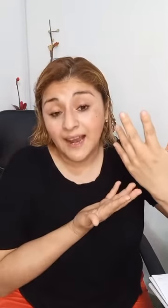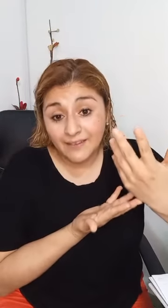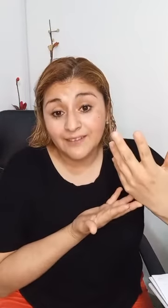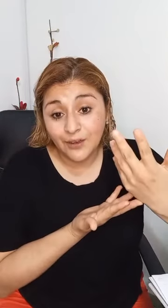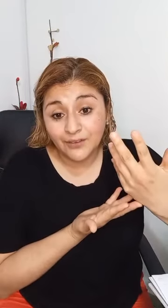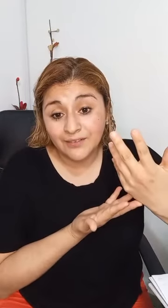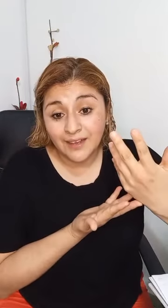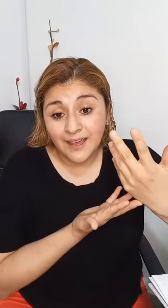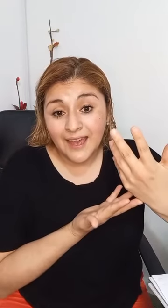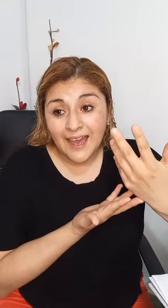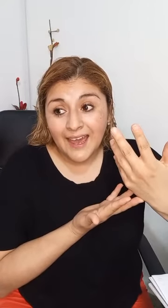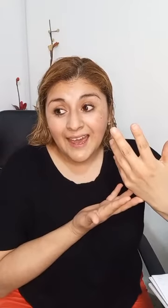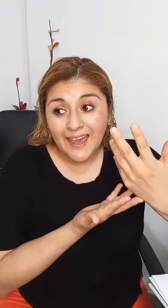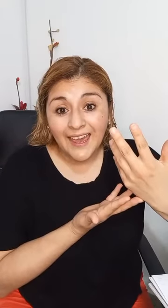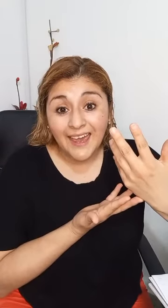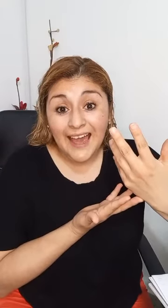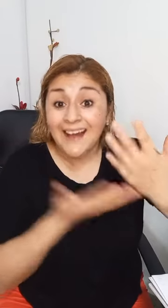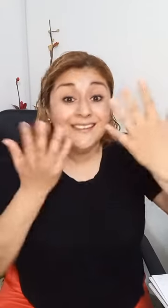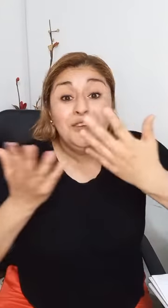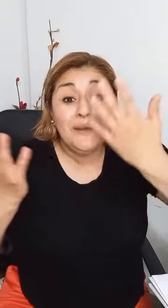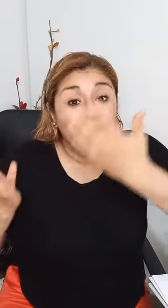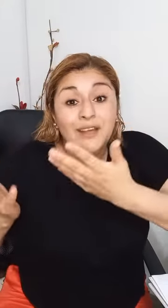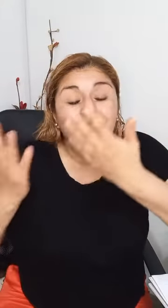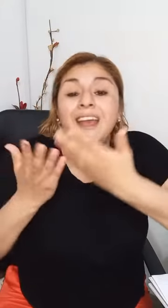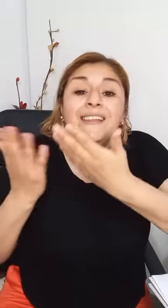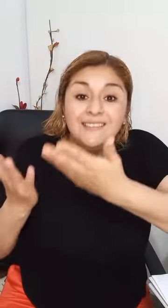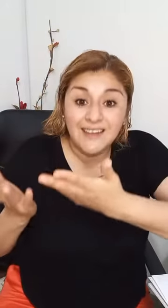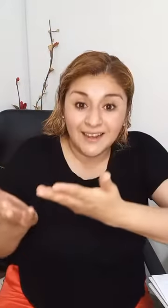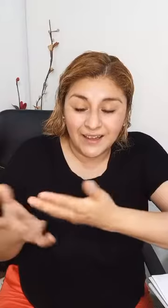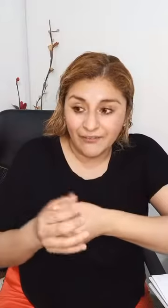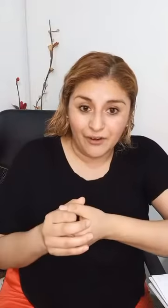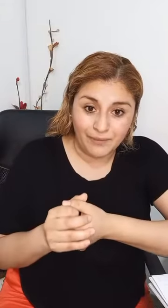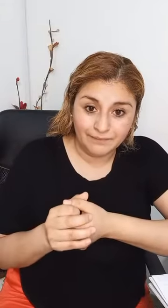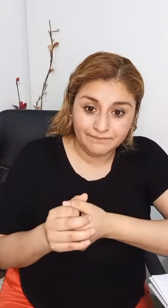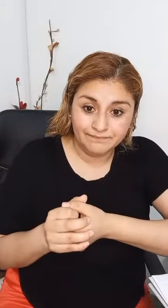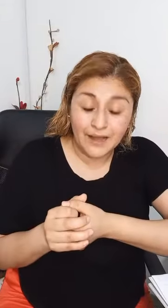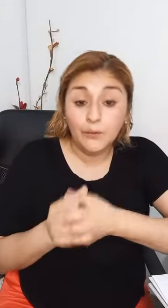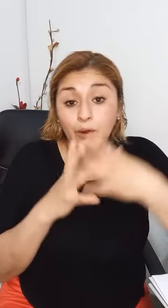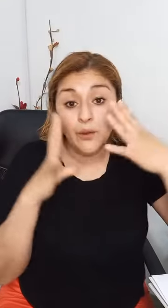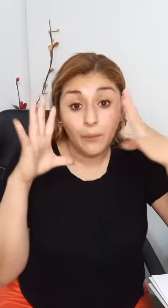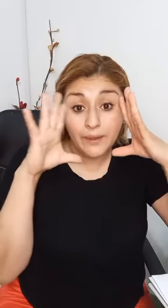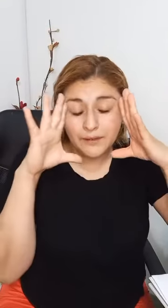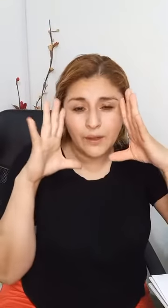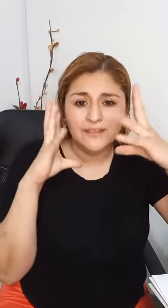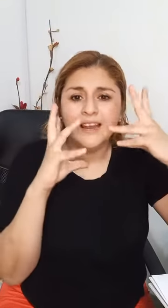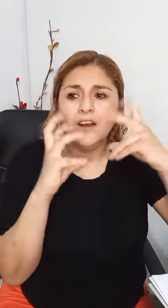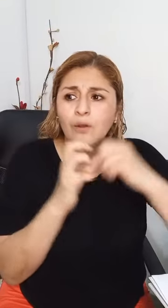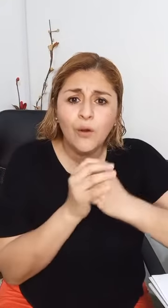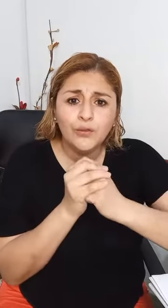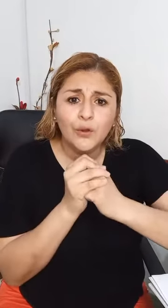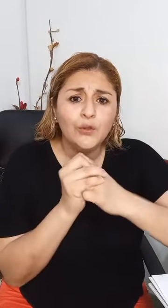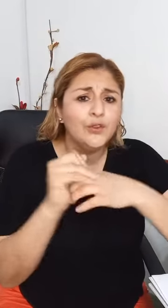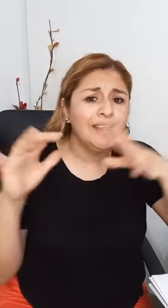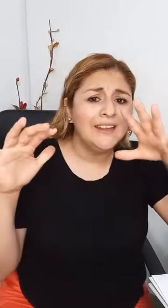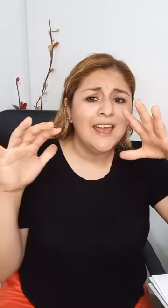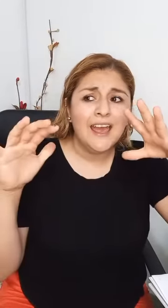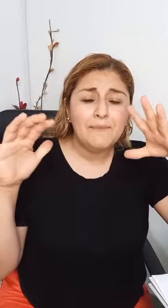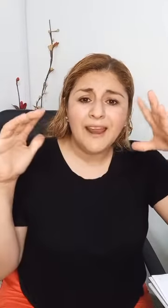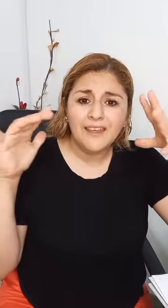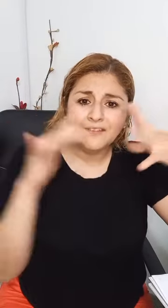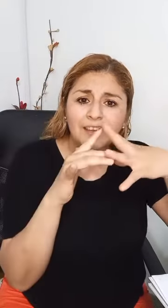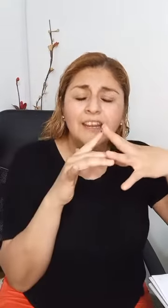que hay en la visión, hacen que una persona vea de ciertas formas. Algunos no pueden visualizar el rostro, otros